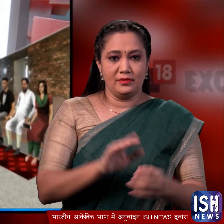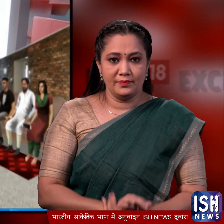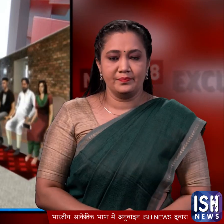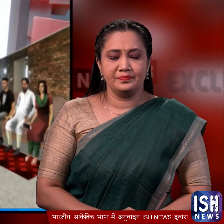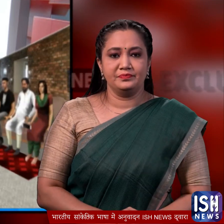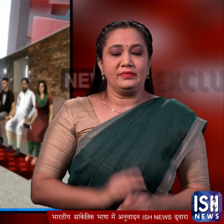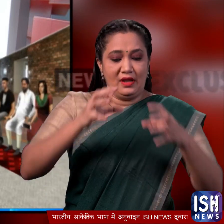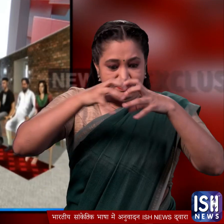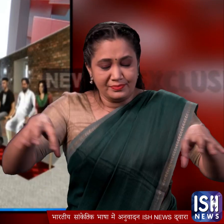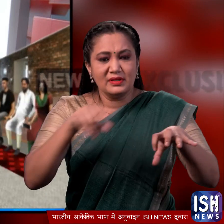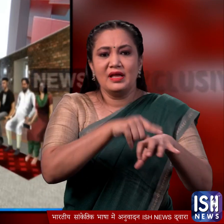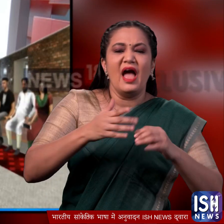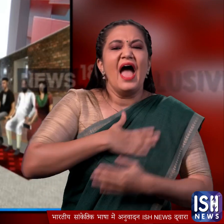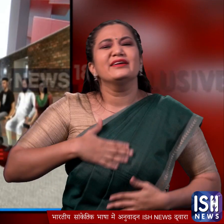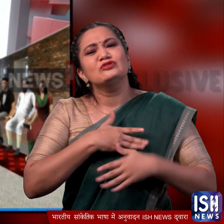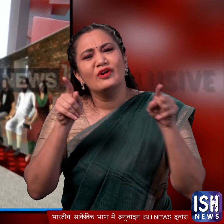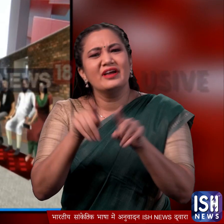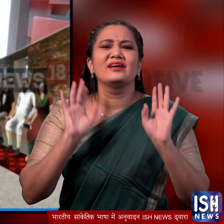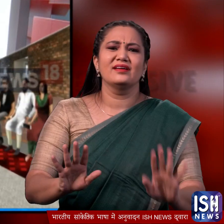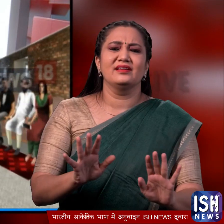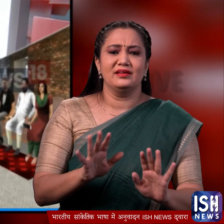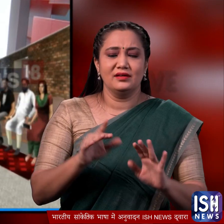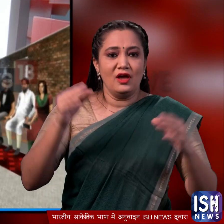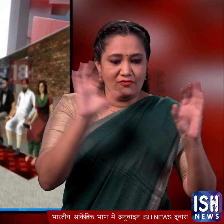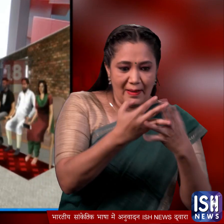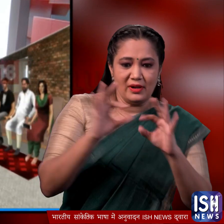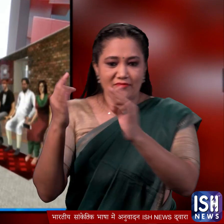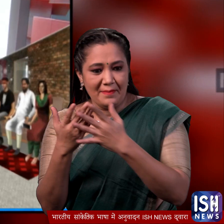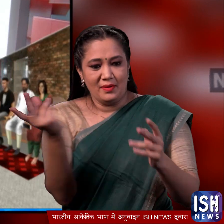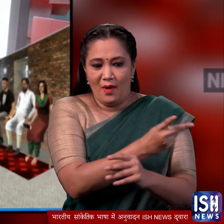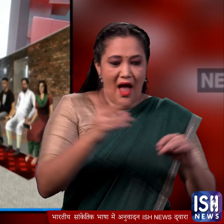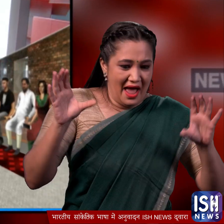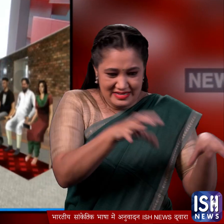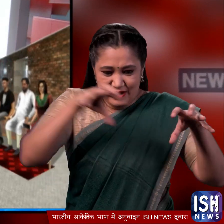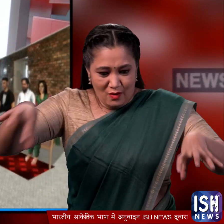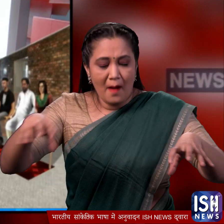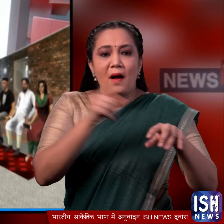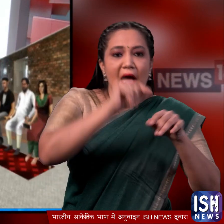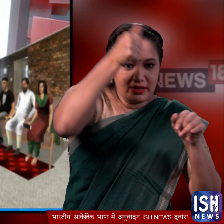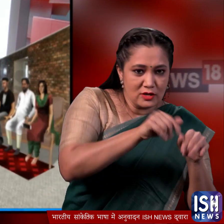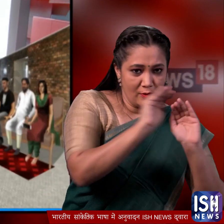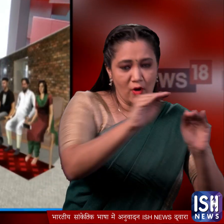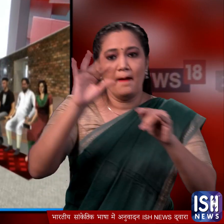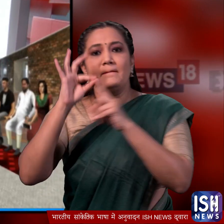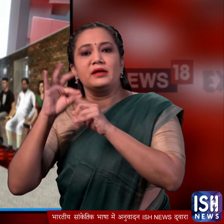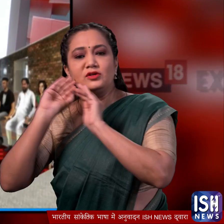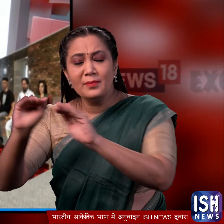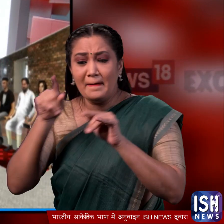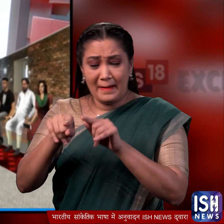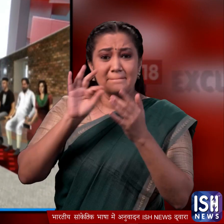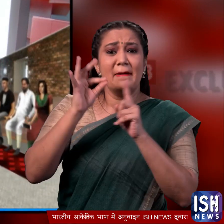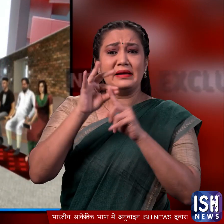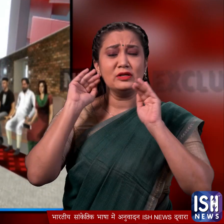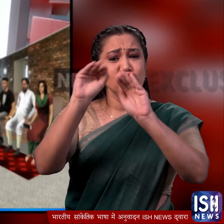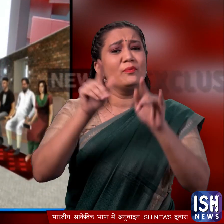में बांट दिया, जिसका मकसद मैच का मजा लेना था। जिसके बाद घर के लोग अपनी अपनी टीम को सपोर्ट करने लगे, लेकिन इसका मतलब पाकिस्तान को सपोर्ट